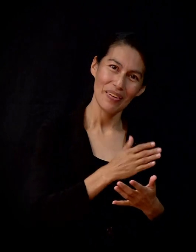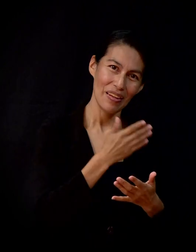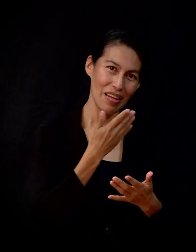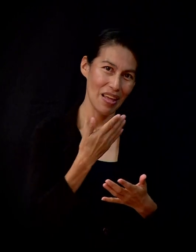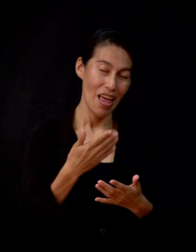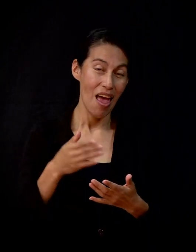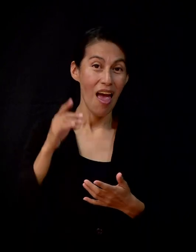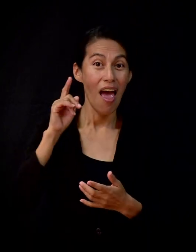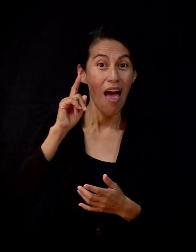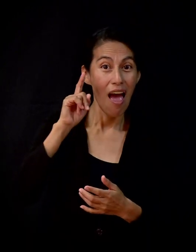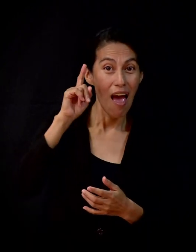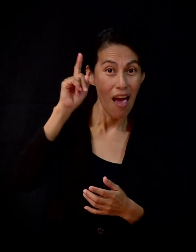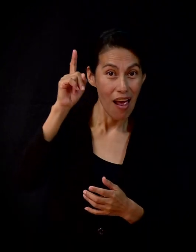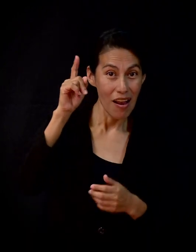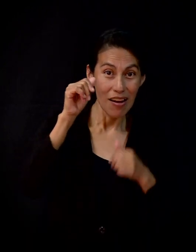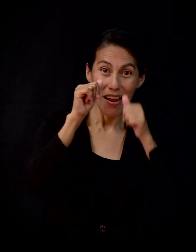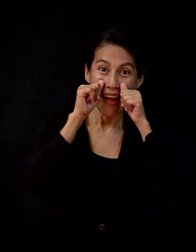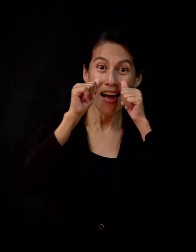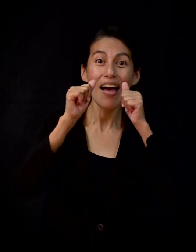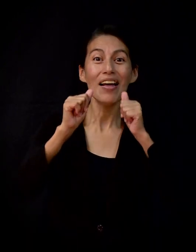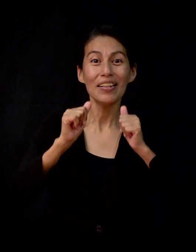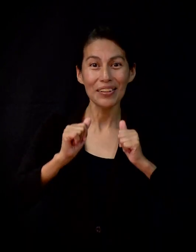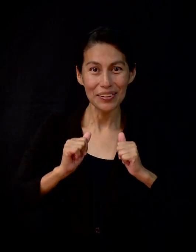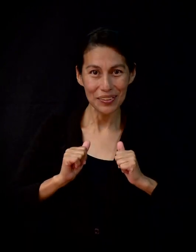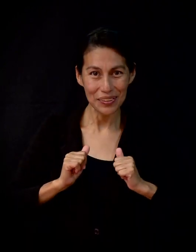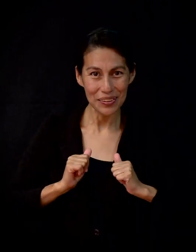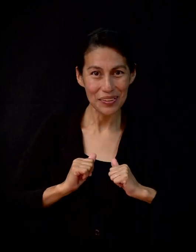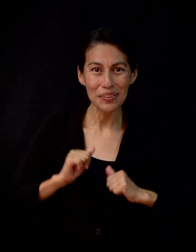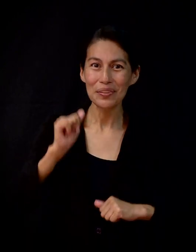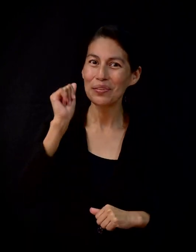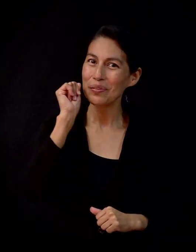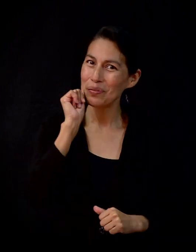Él. Él siempre escucha.